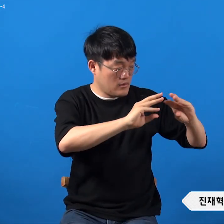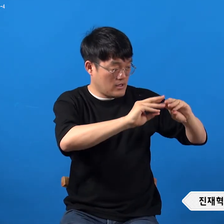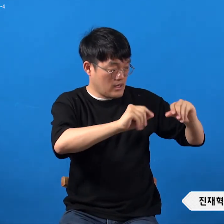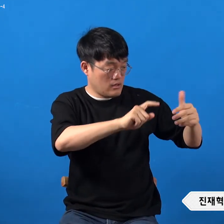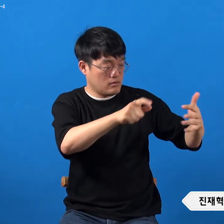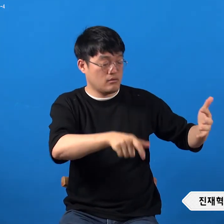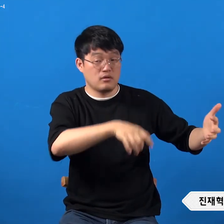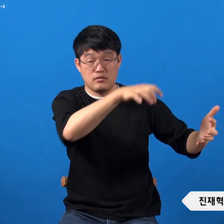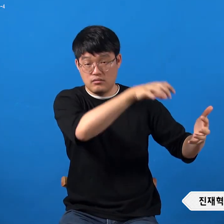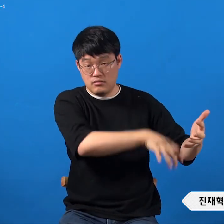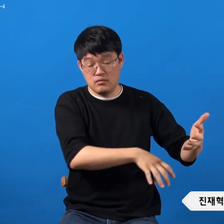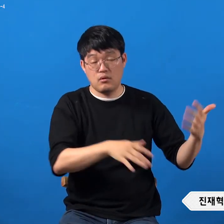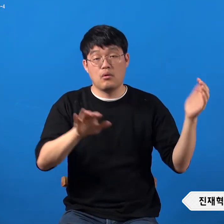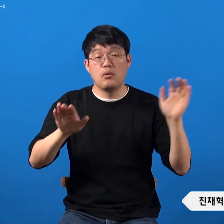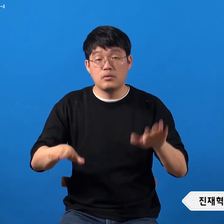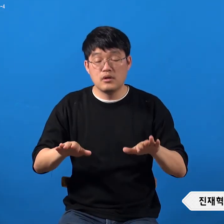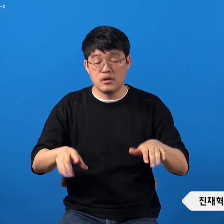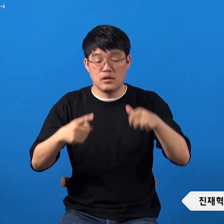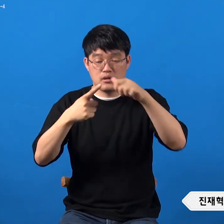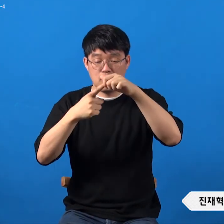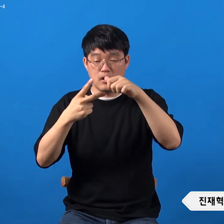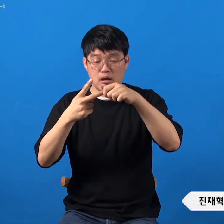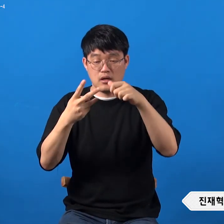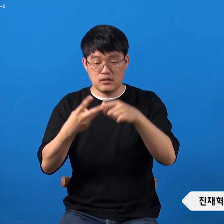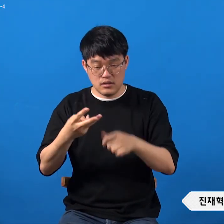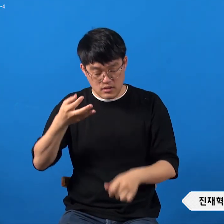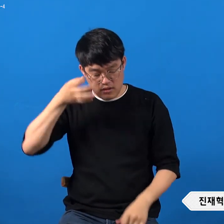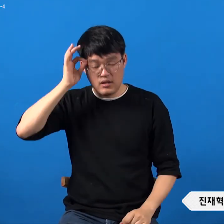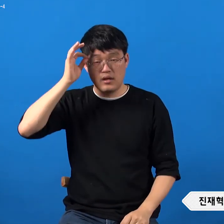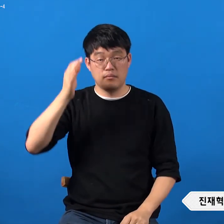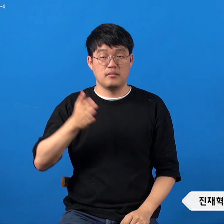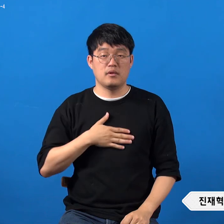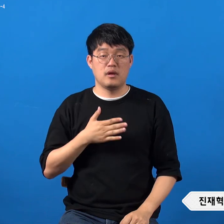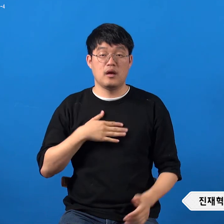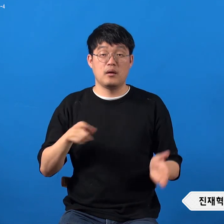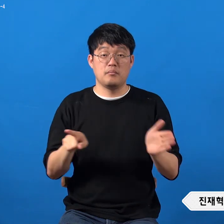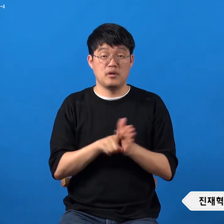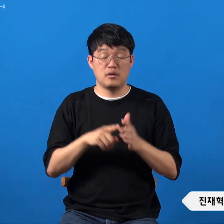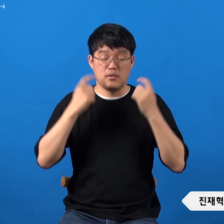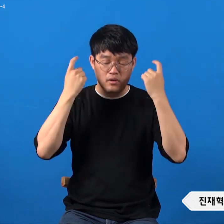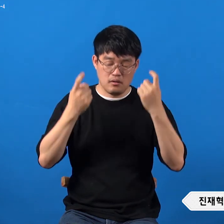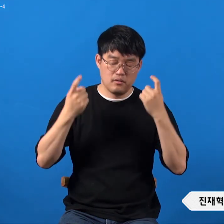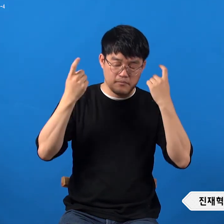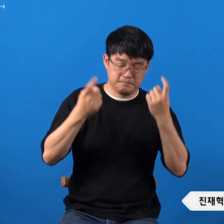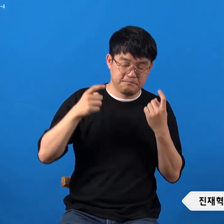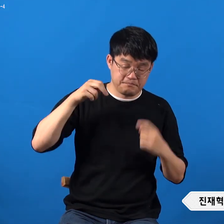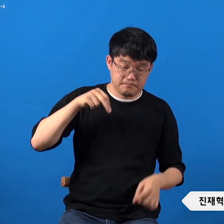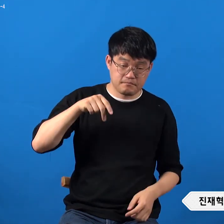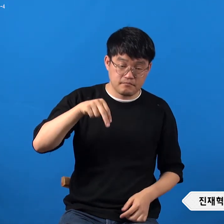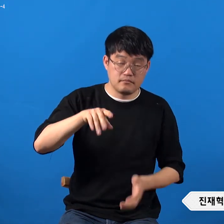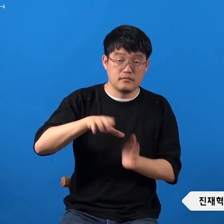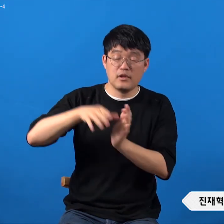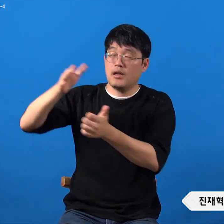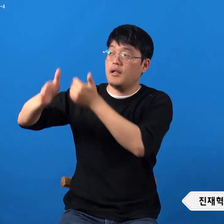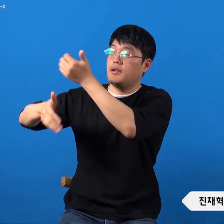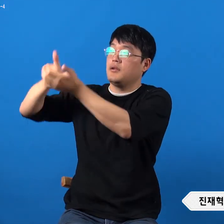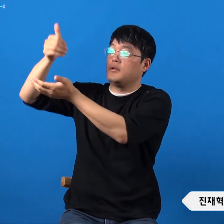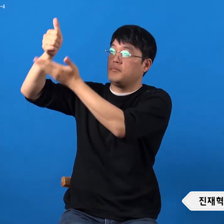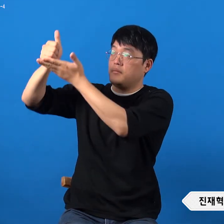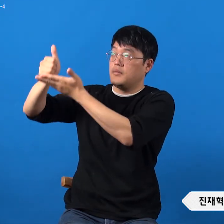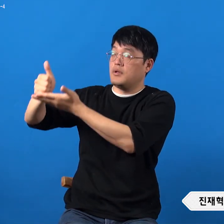가운데서도 오늘 이 세 가지 깨달음, 내 믿음의 여정 가운데 하나님의